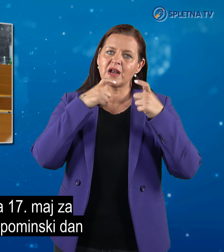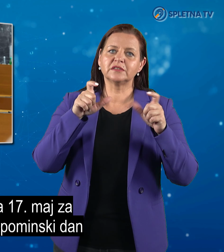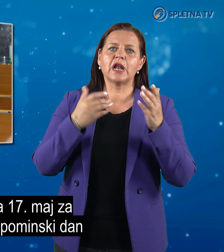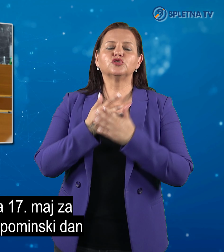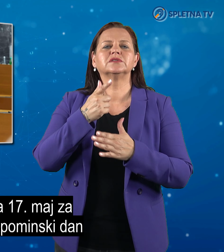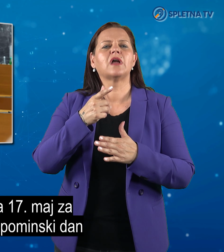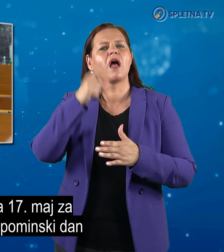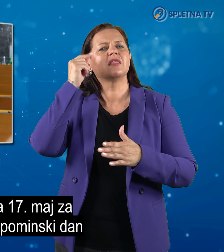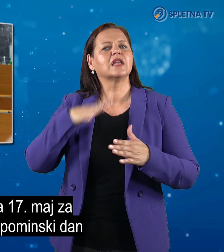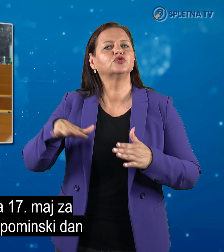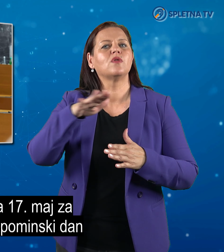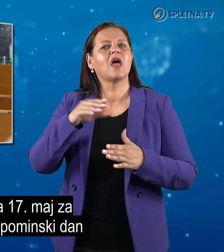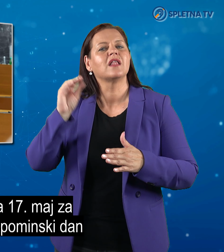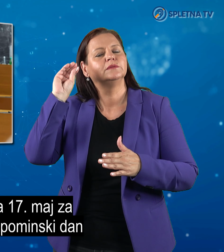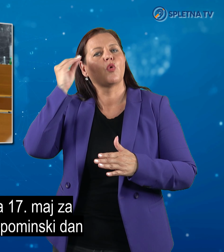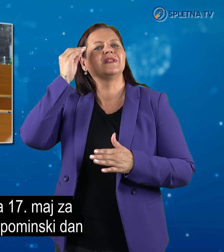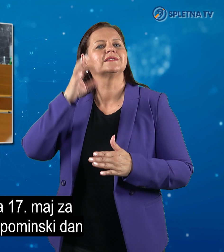komunističnega nasilja.